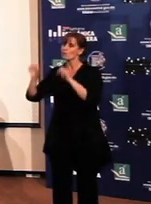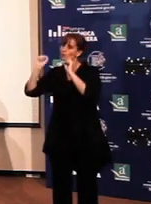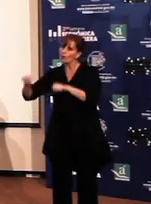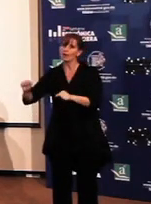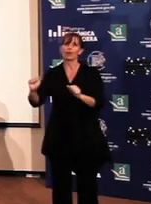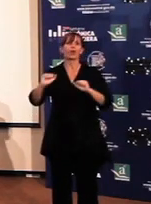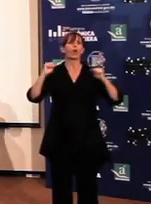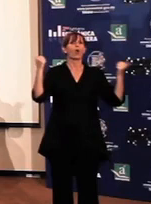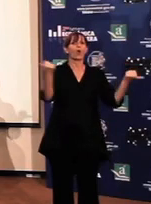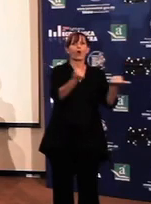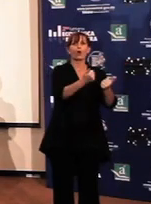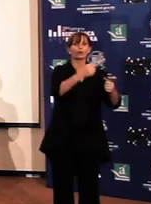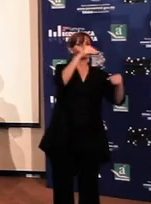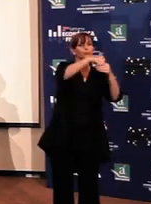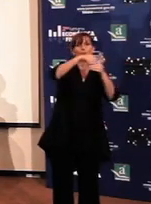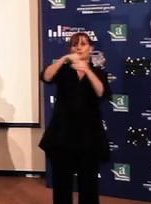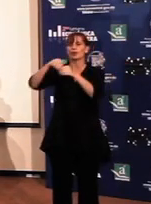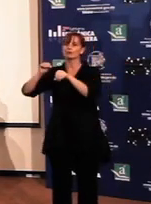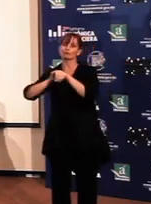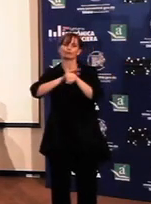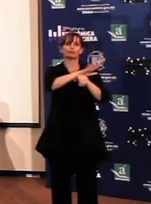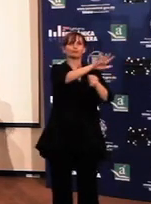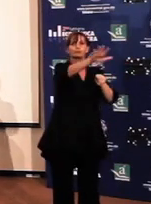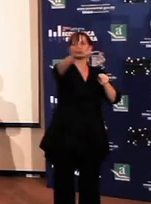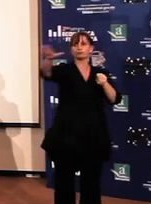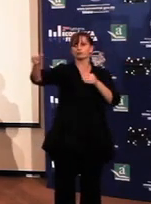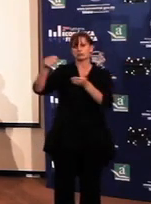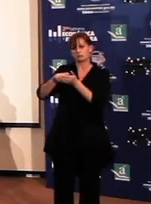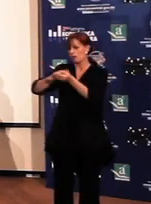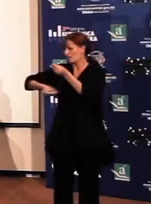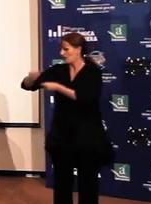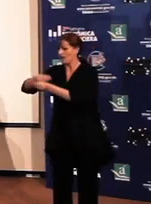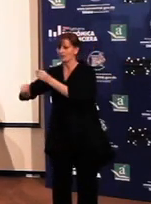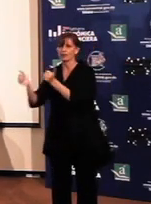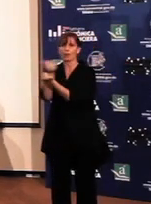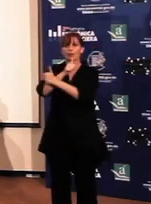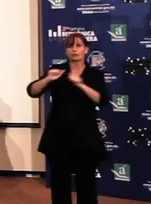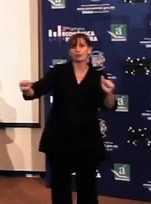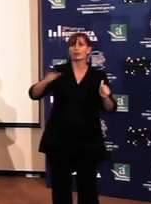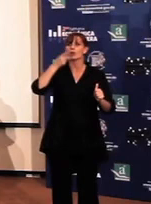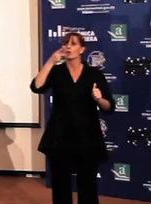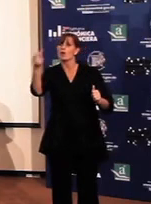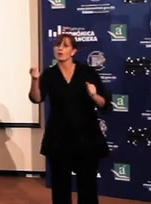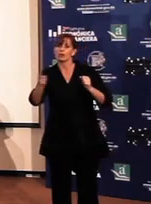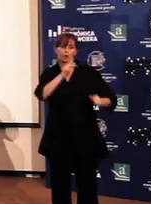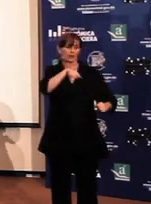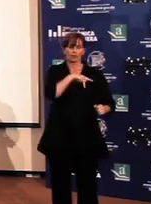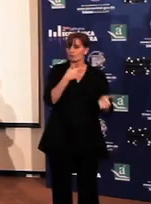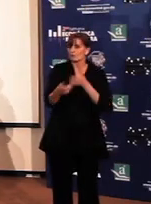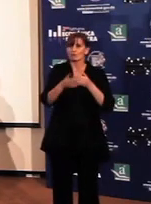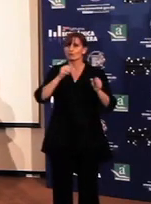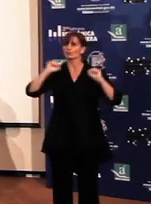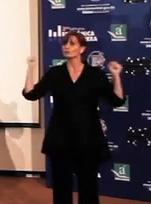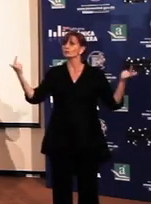a todo el sistema financiero dominicano y a todas las empresas públicos y privadas del país y que la inclusión